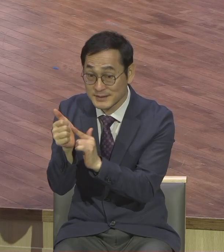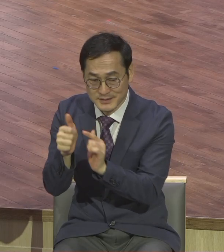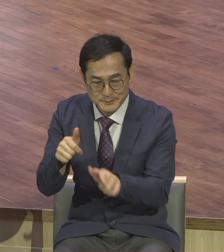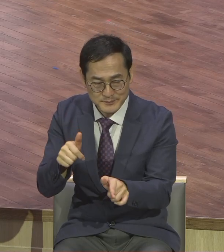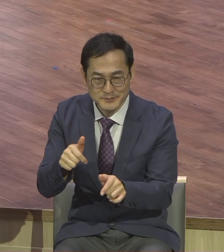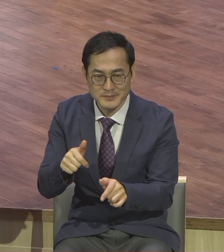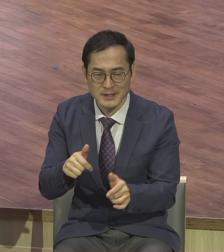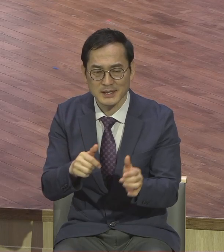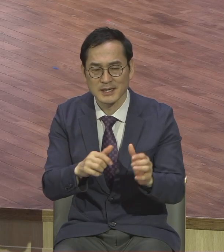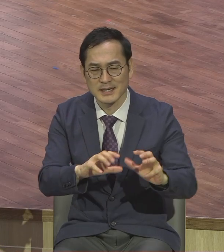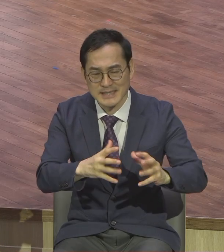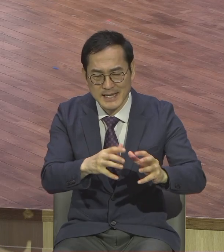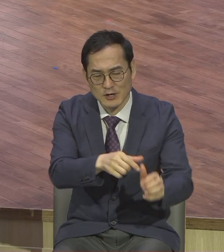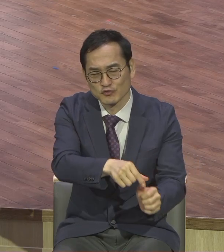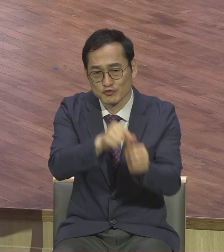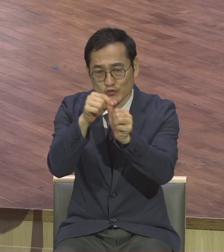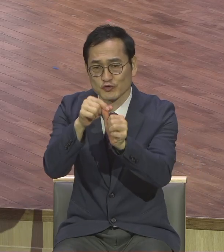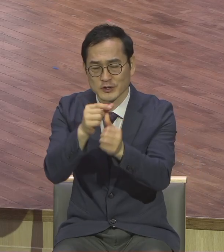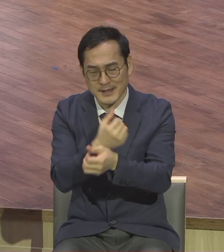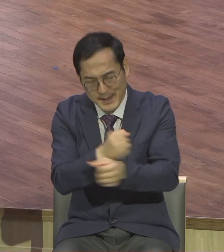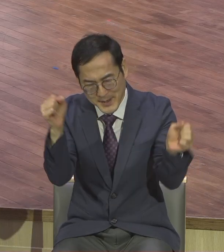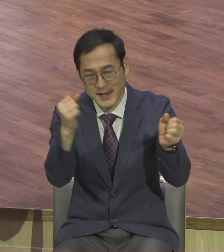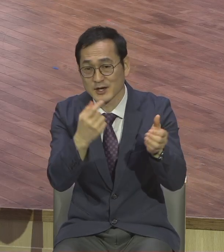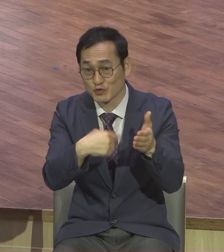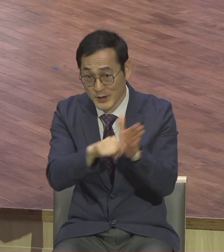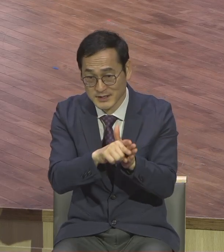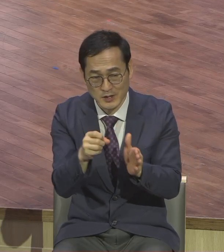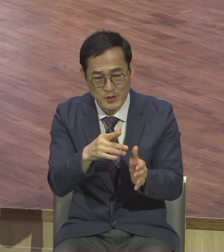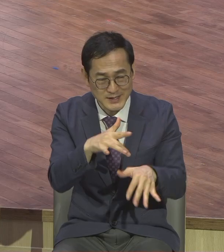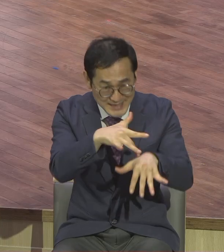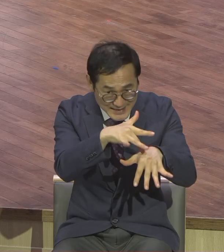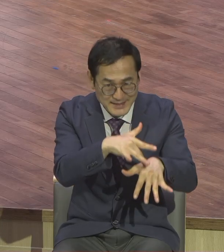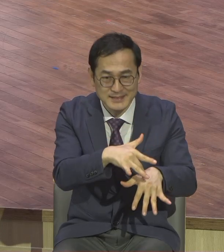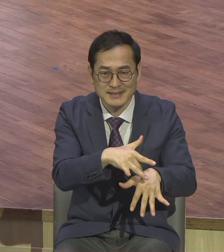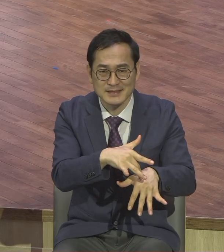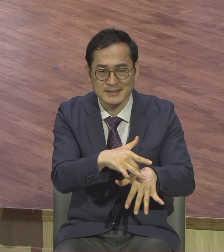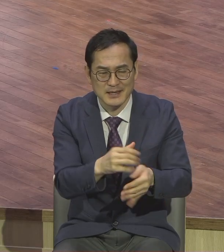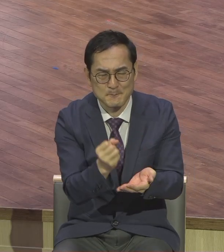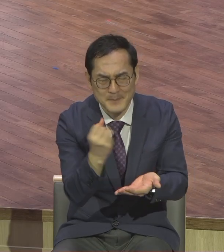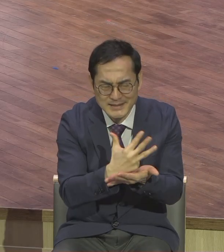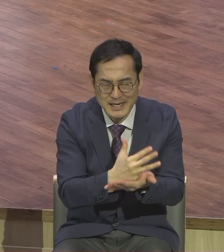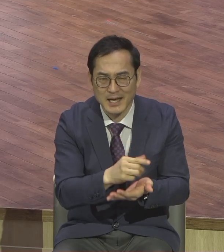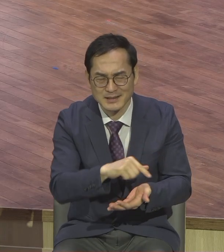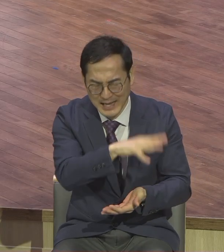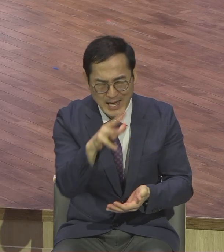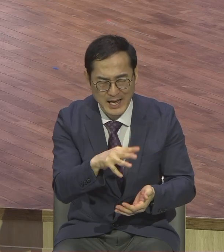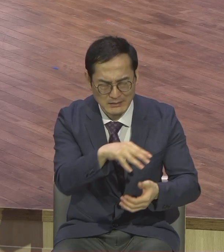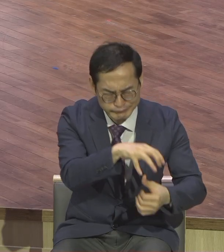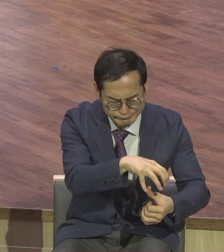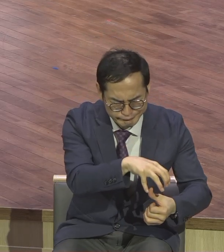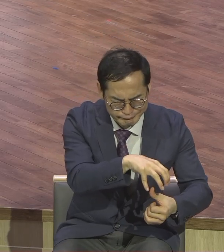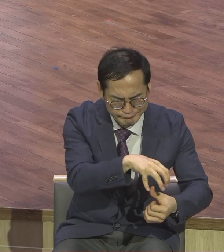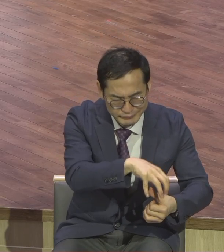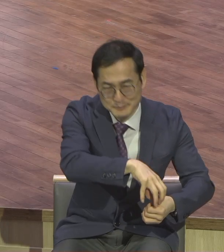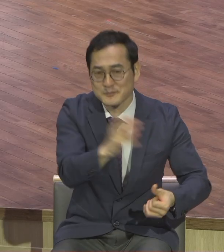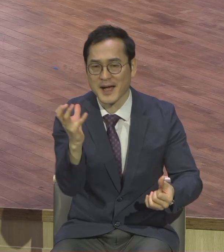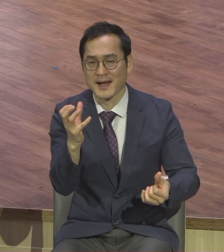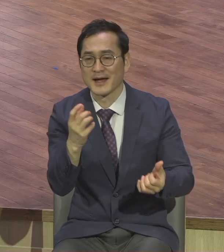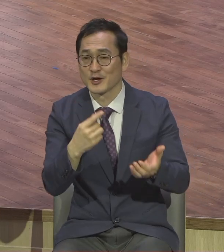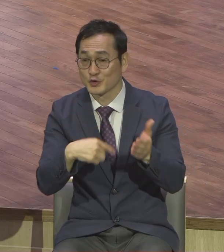인류를 구원하고 해방시키기 위해 사단의 권세에서 48장 운명에서 세상 왕인 사단과 싸워